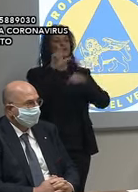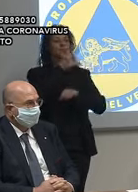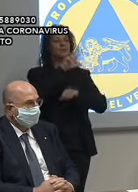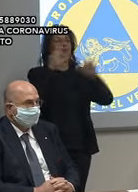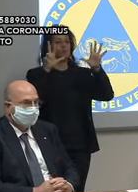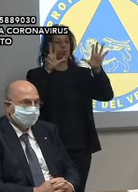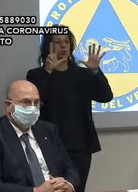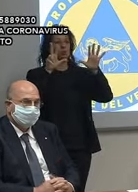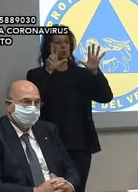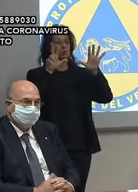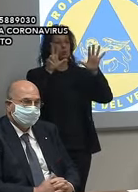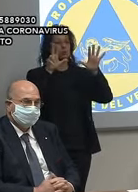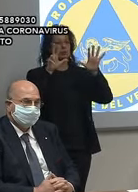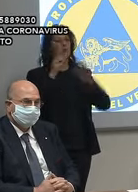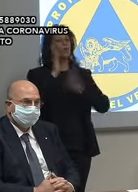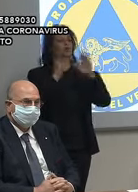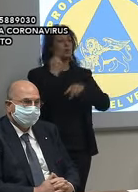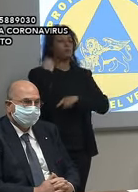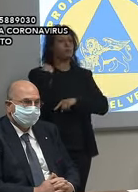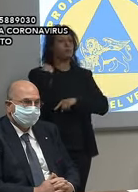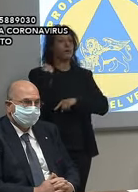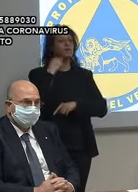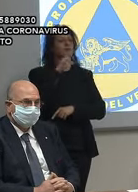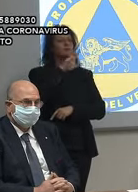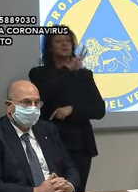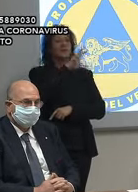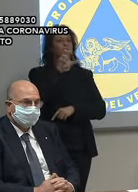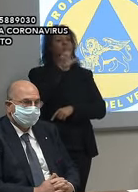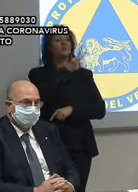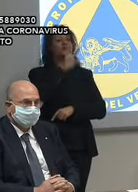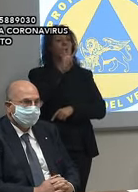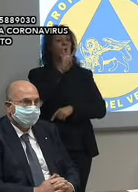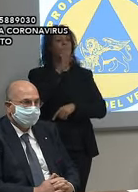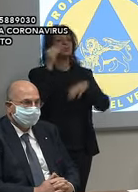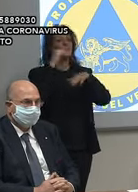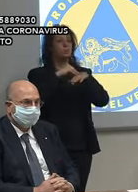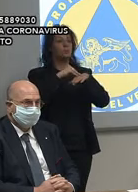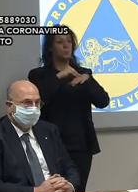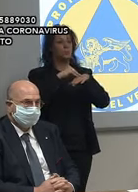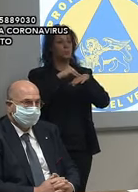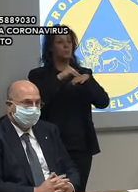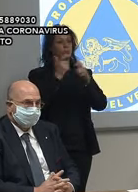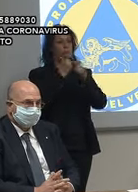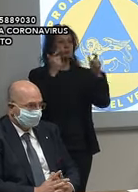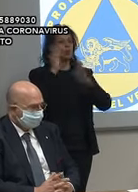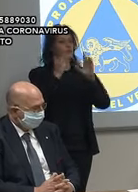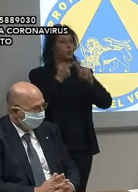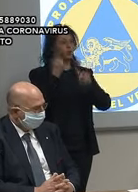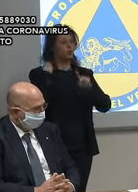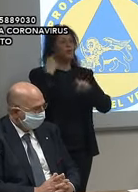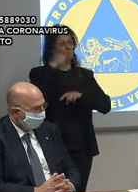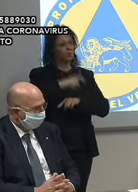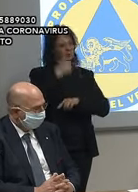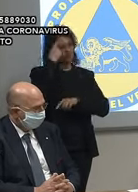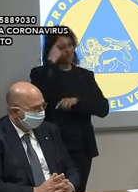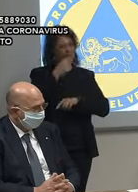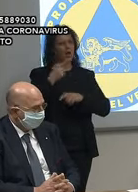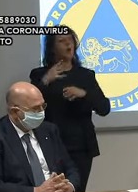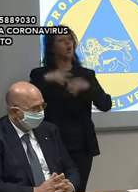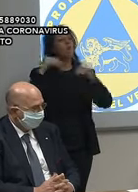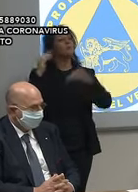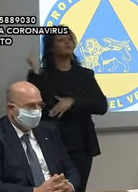16.738, sono 334 più di ieri. Ovviamente arrivano tamponi, magazzino che ovviamente